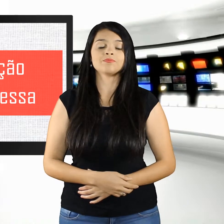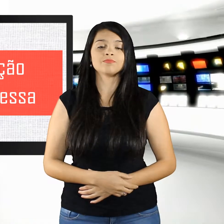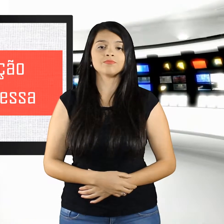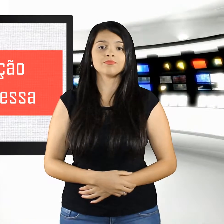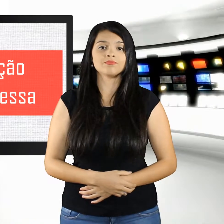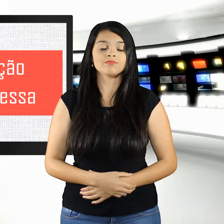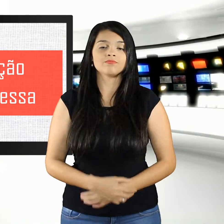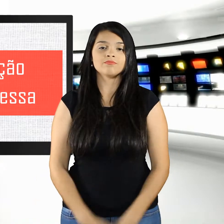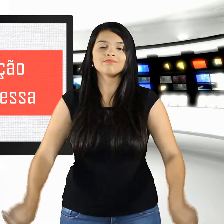Eixos de acesso.